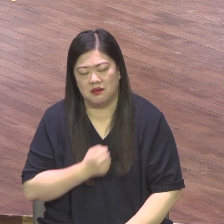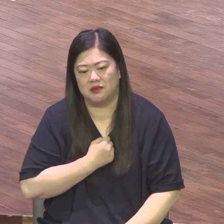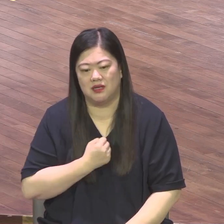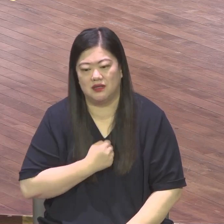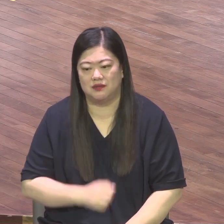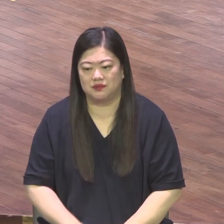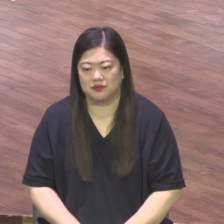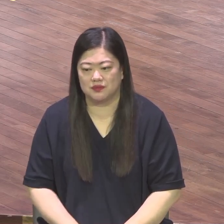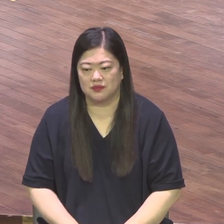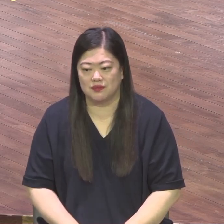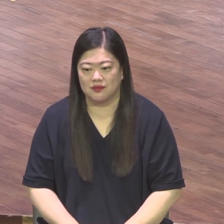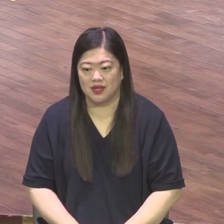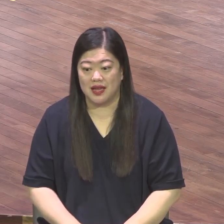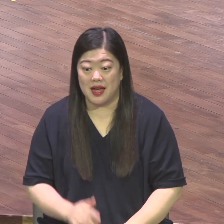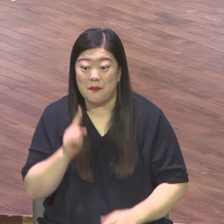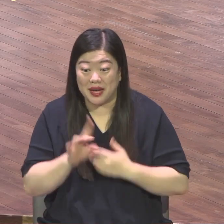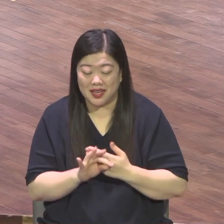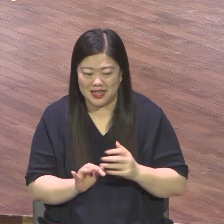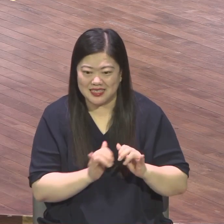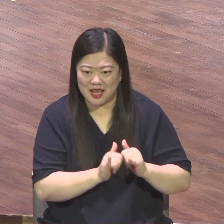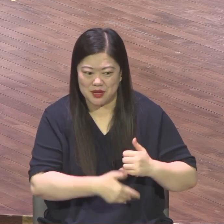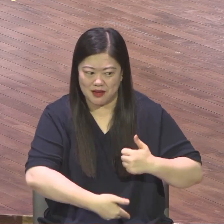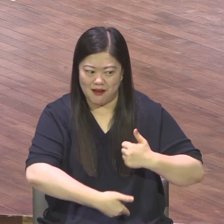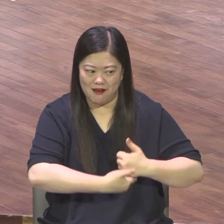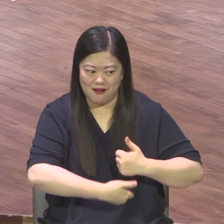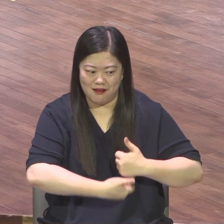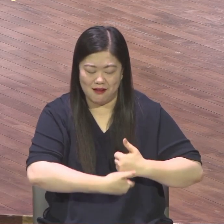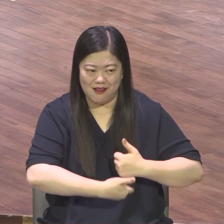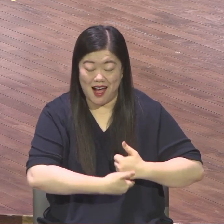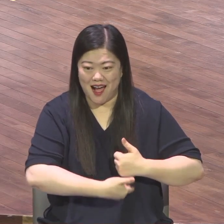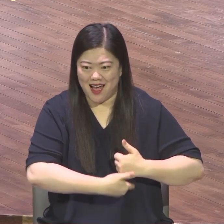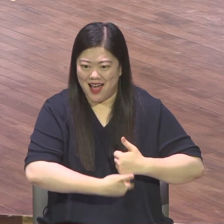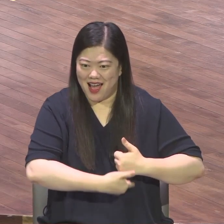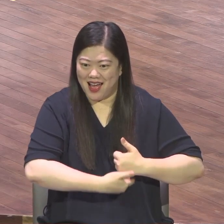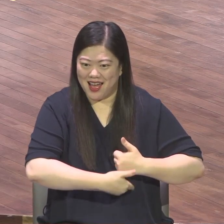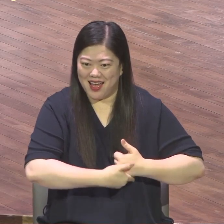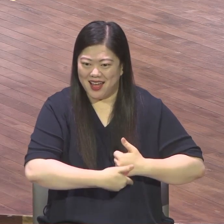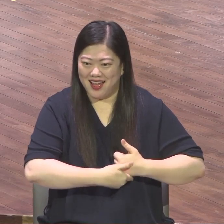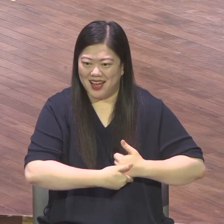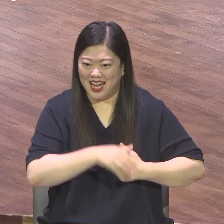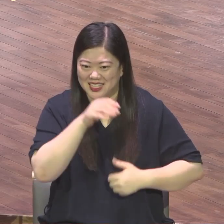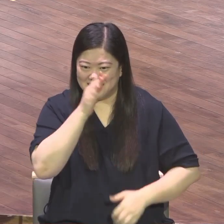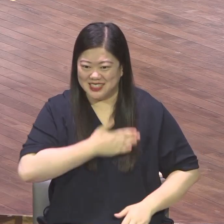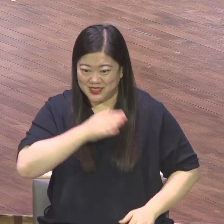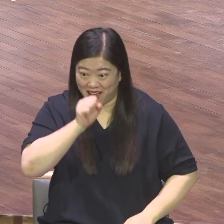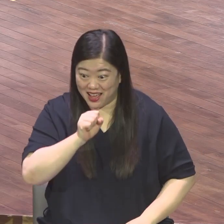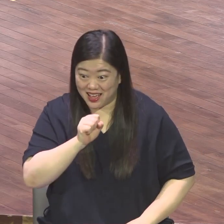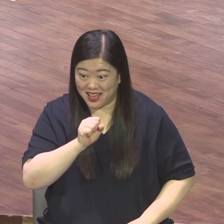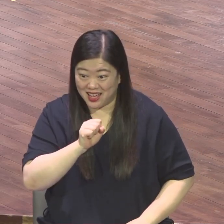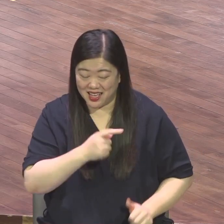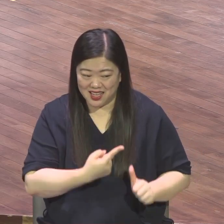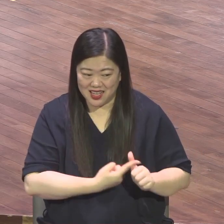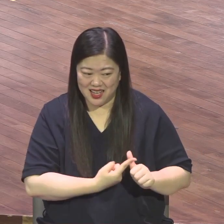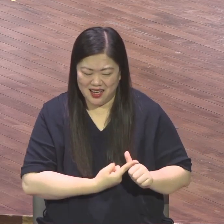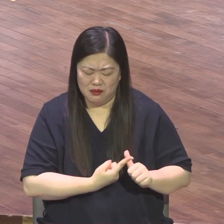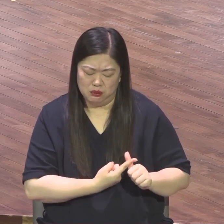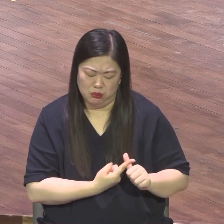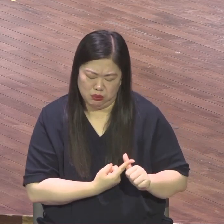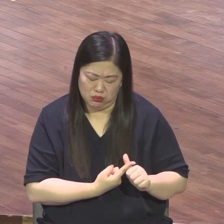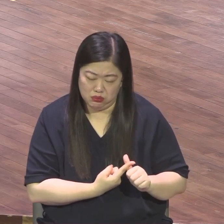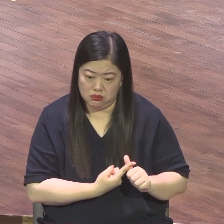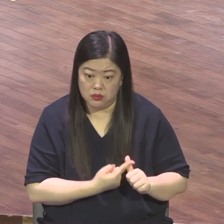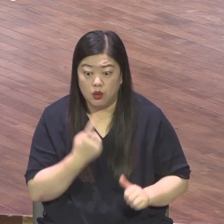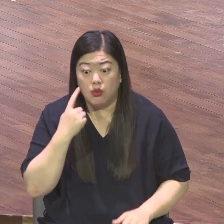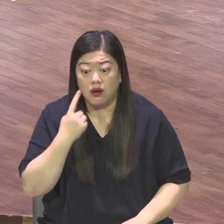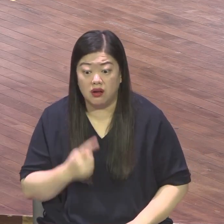좀 칭찬 좀 해주면 신이 나고 좀 무시하면 되게 섭섭하고 그렇습니까? 사람 말에 흔들리지 말고 말씀에 좀 영향 받으시기